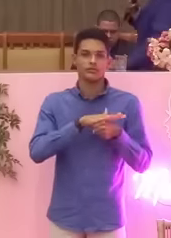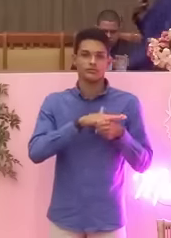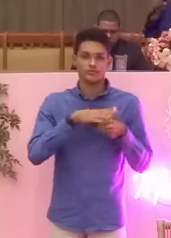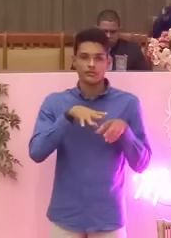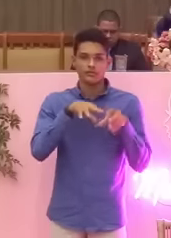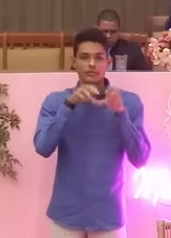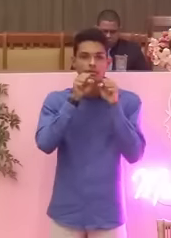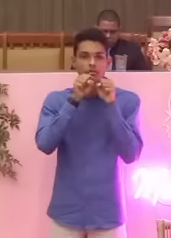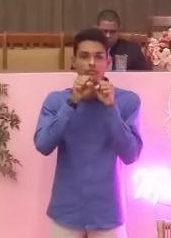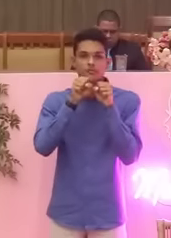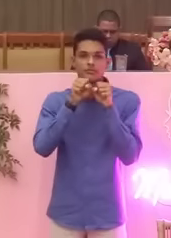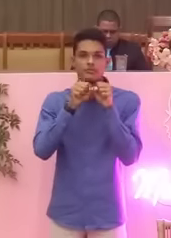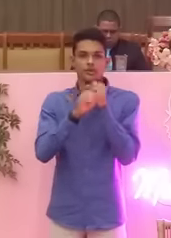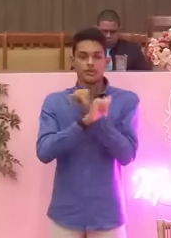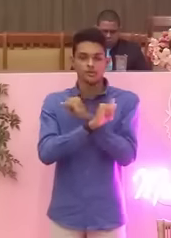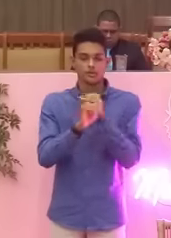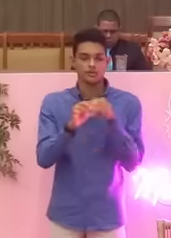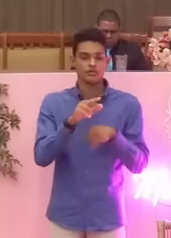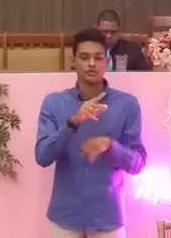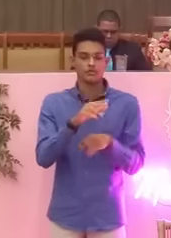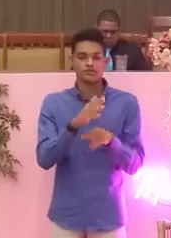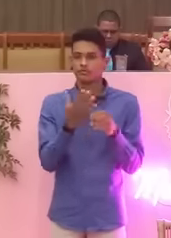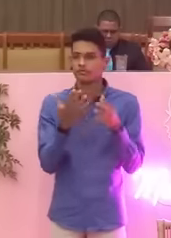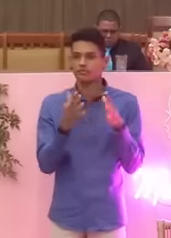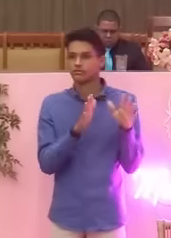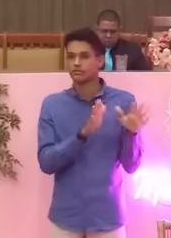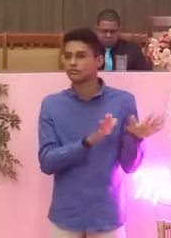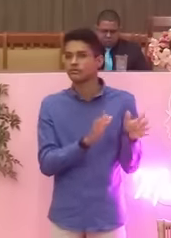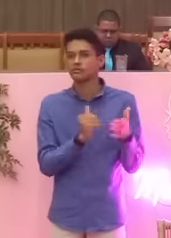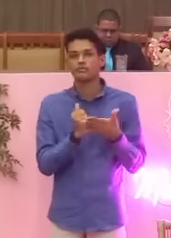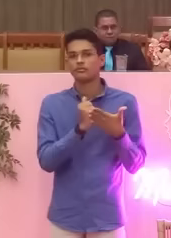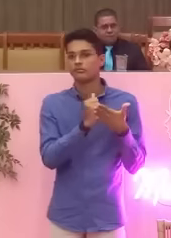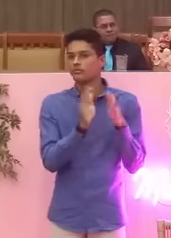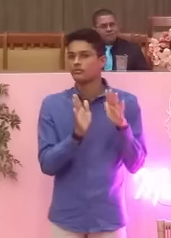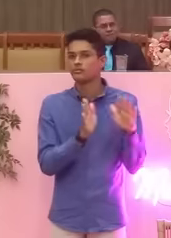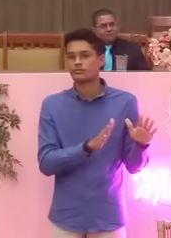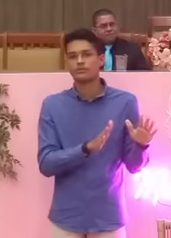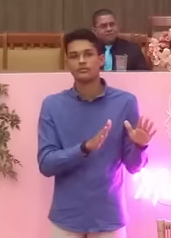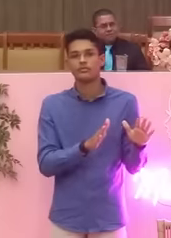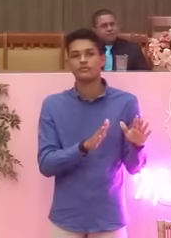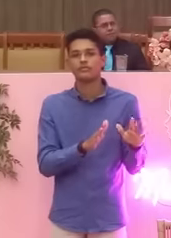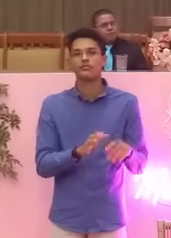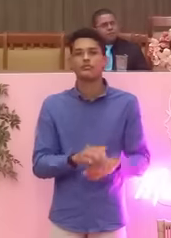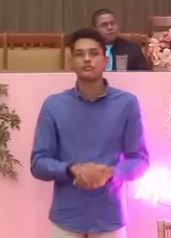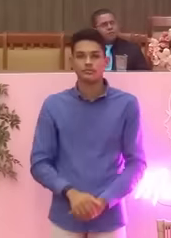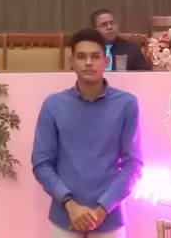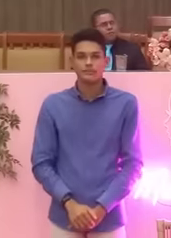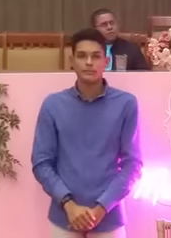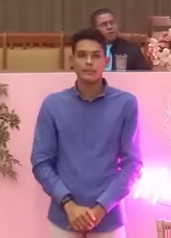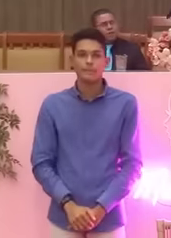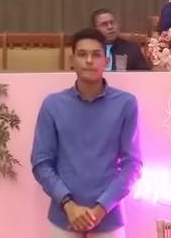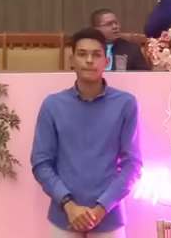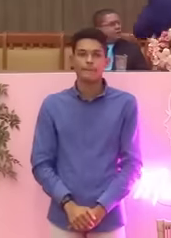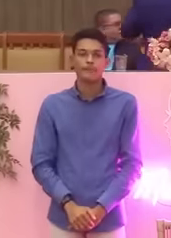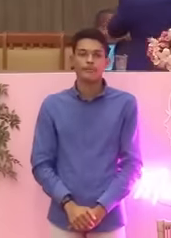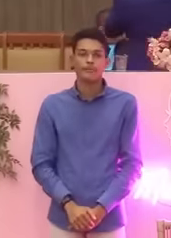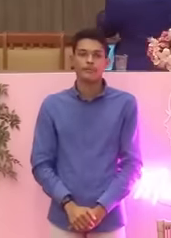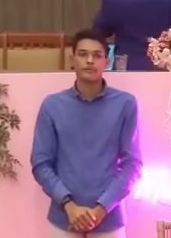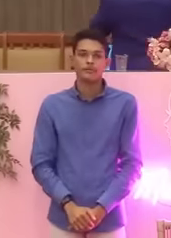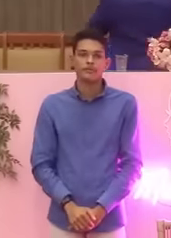ele pode se lascar mas o primeiro é tu que vai se lascar porque tu gosta de amaldiçou